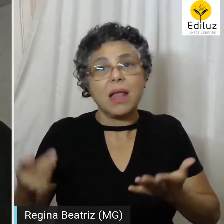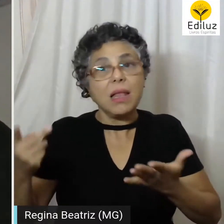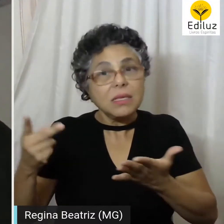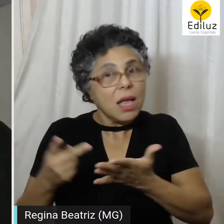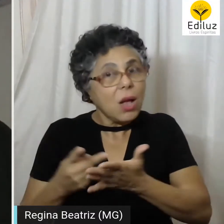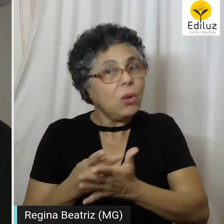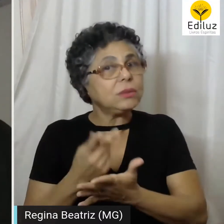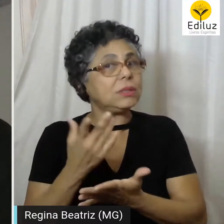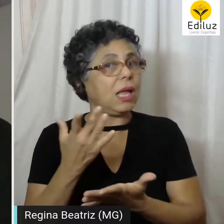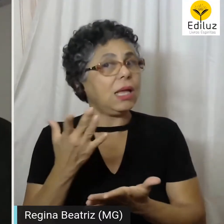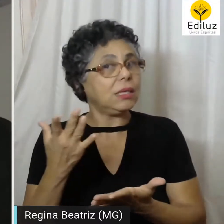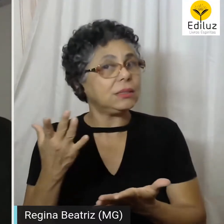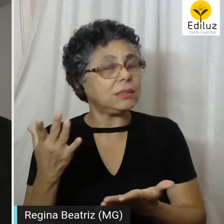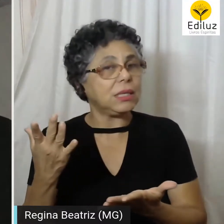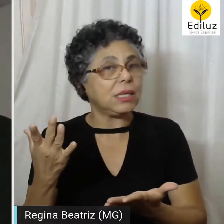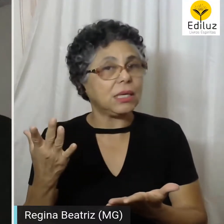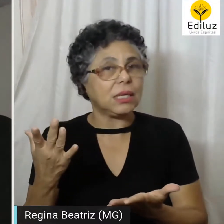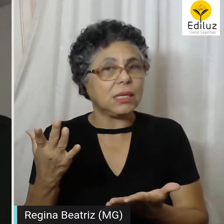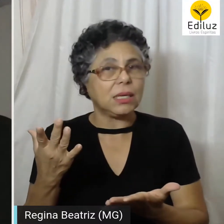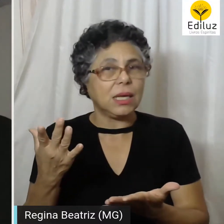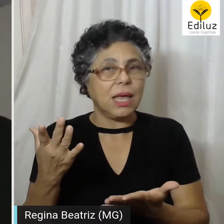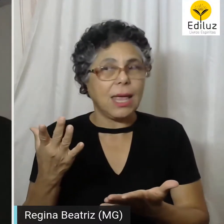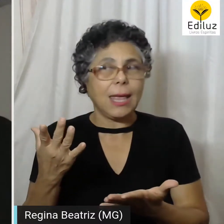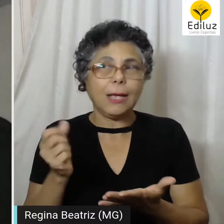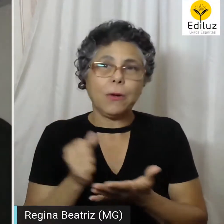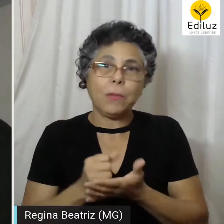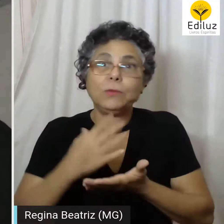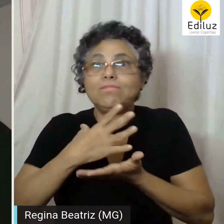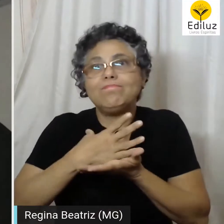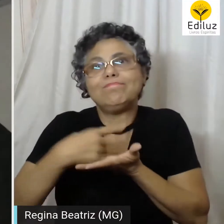acontecem como resgate